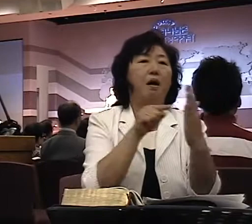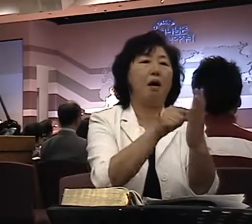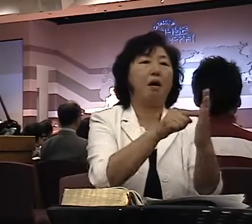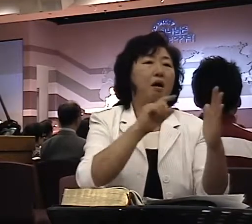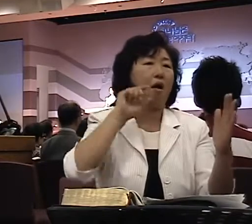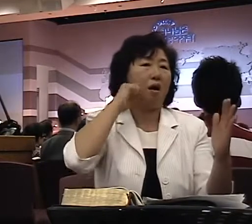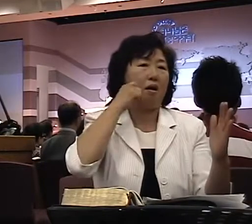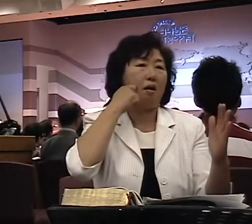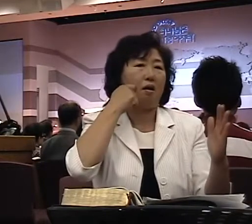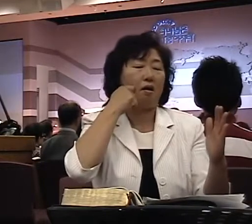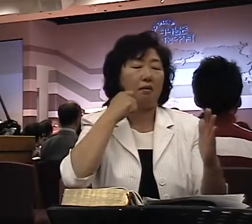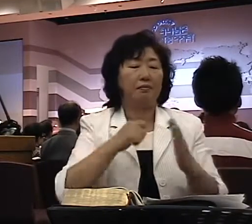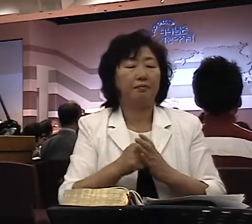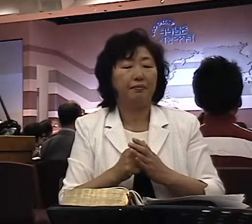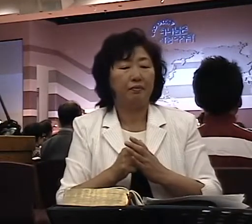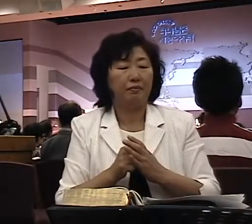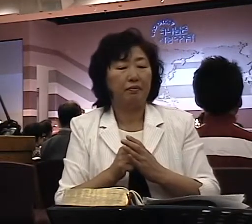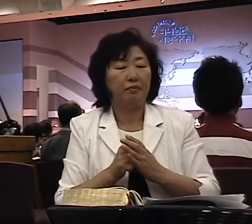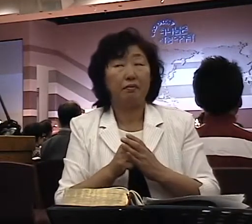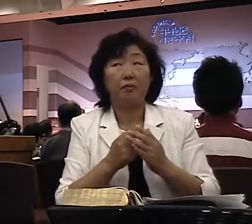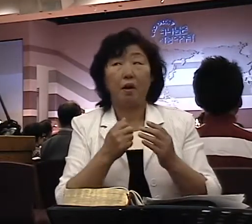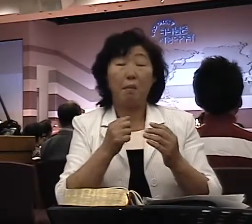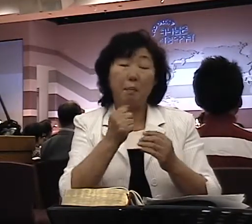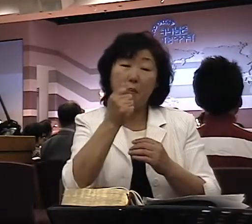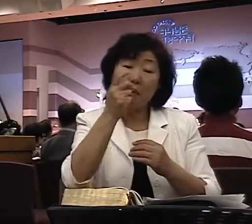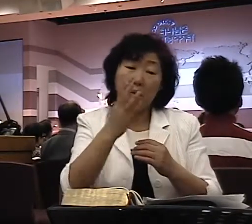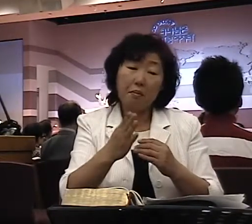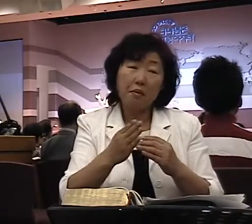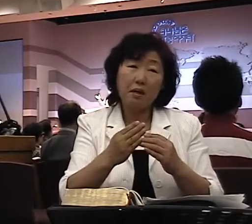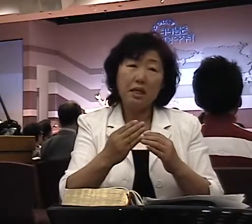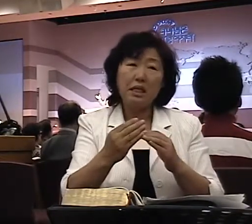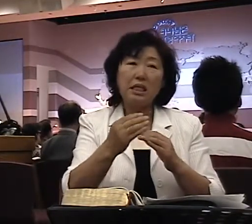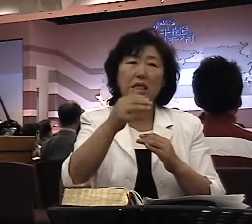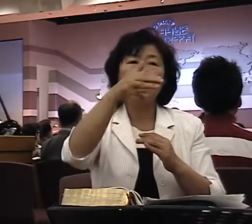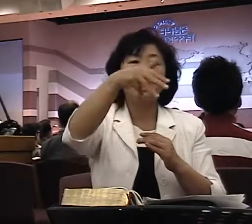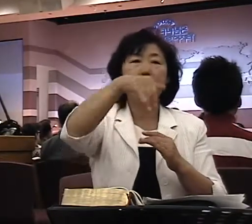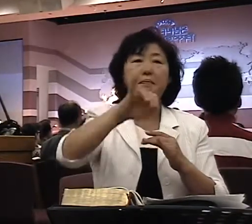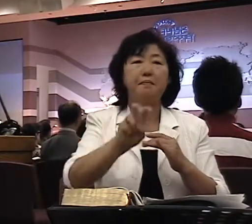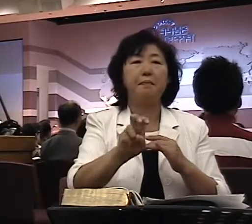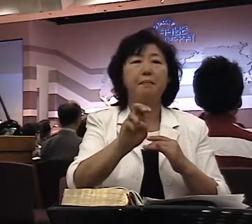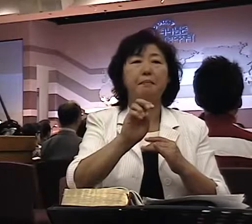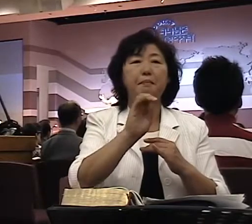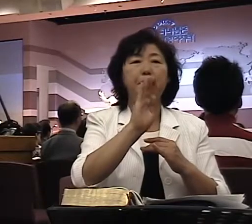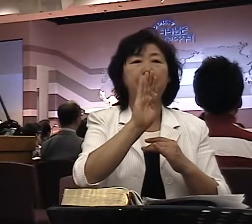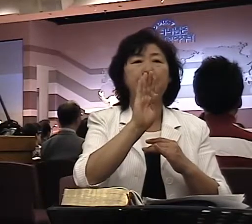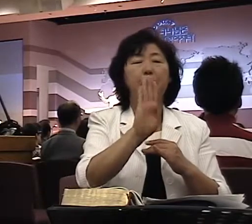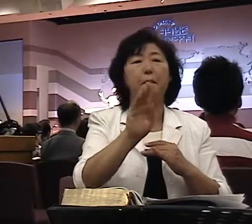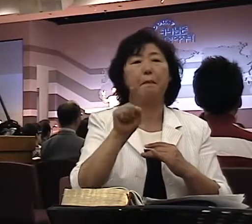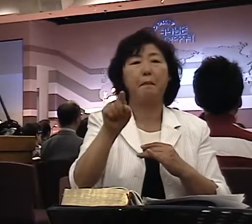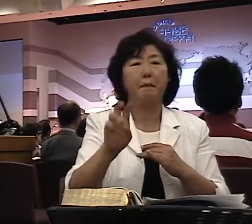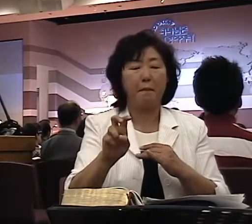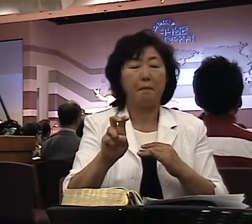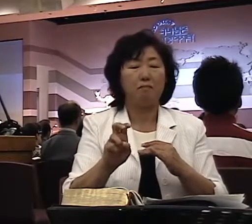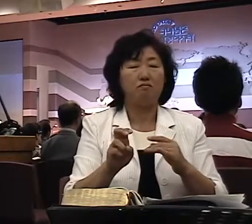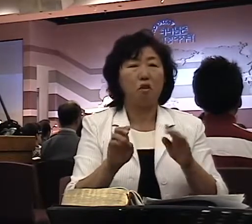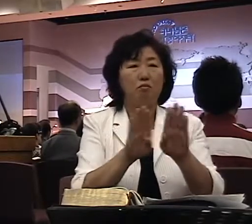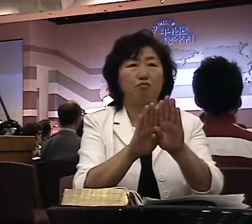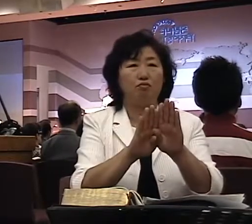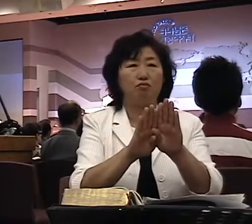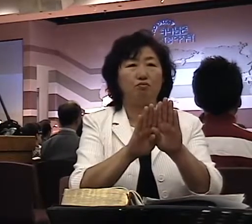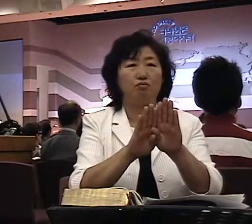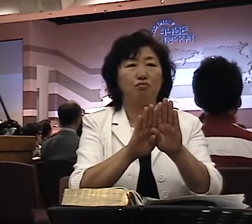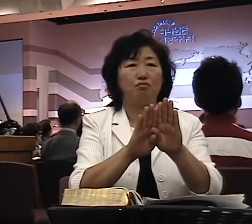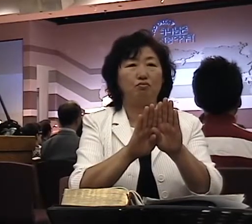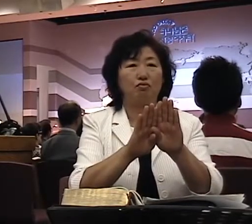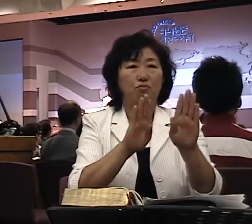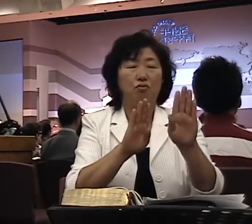벽이었습니다. 근데 왜 수번이나 몇 번이나 침범을 받냐 하면 문을 지키는 사람이 뇌물을 받고 문을 열어줬기 때문에